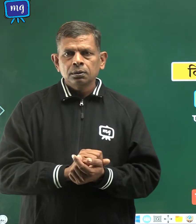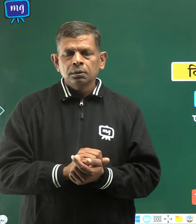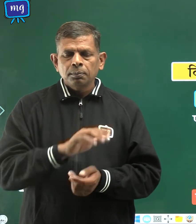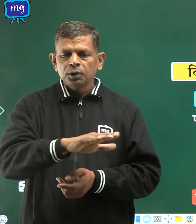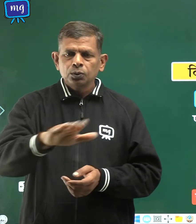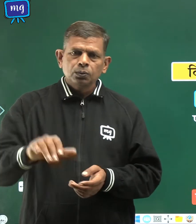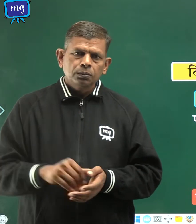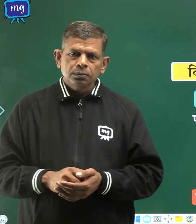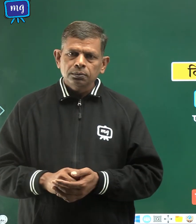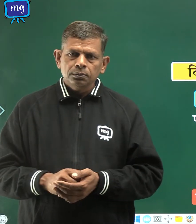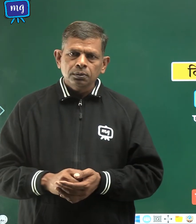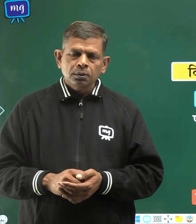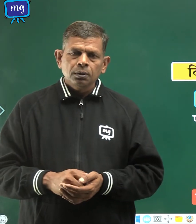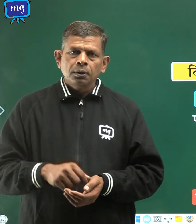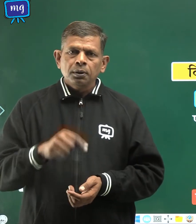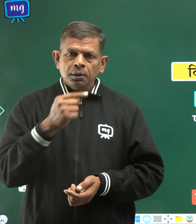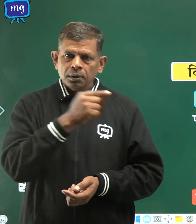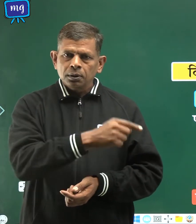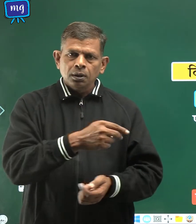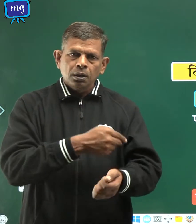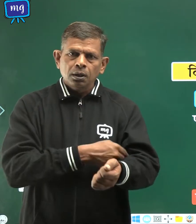बच्चों, मेरा नाम